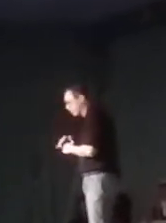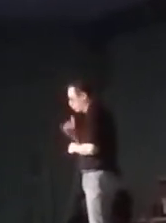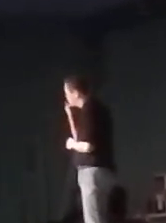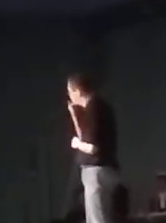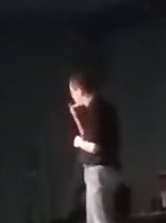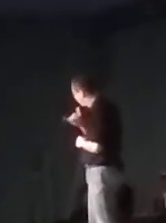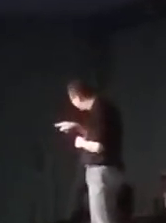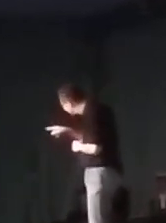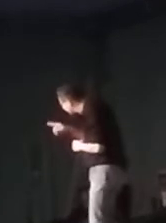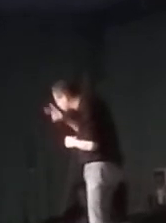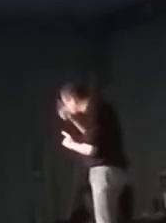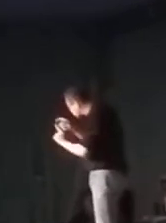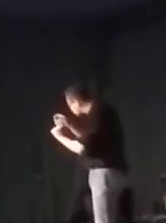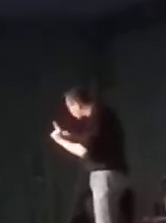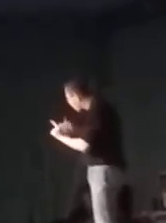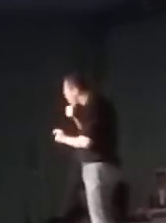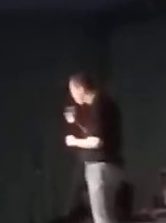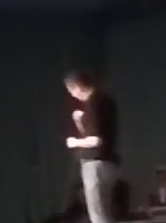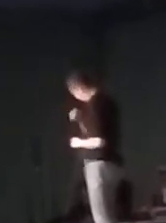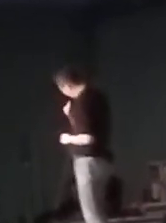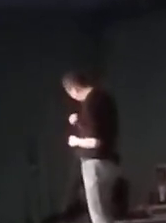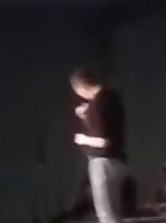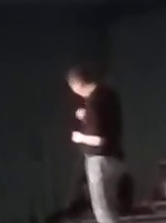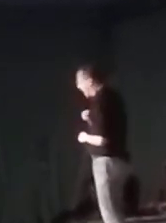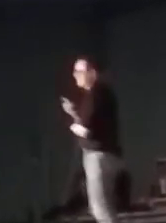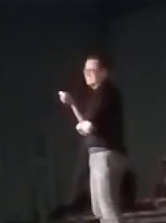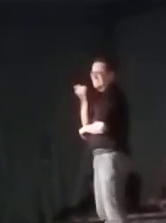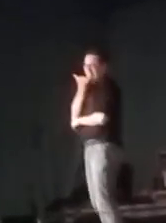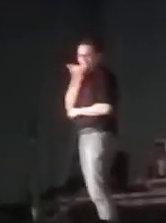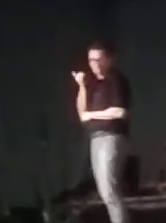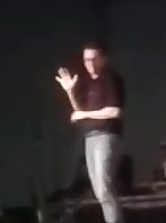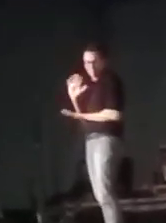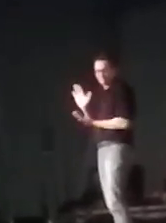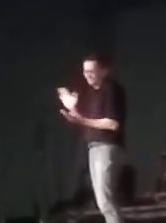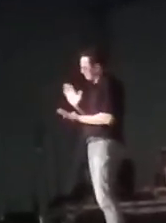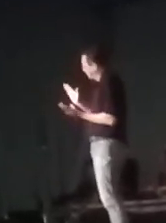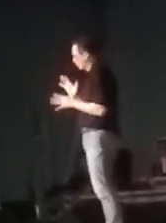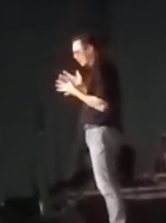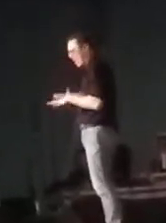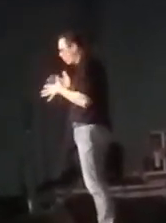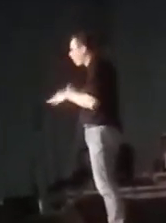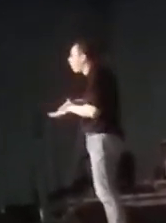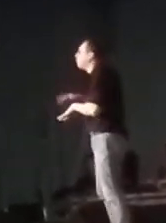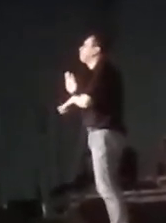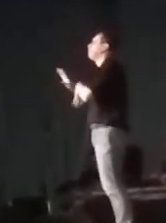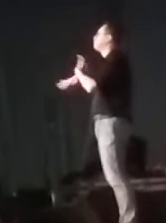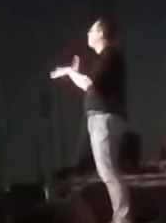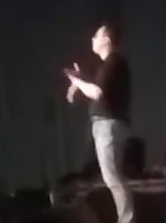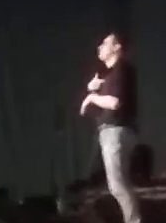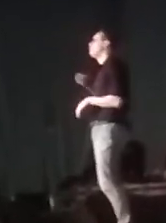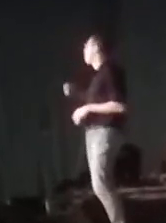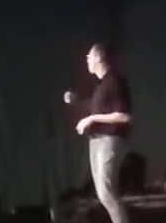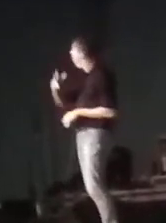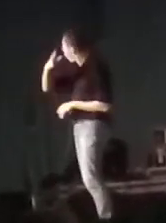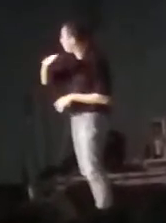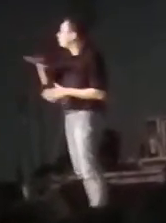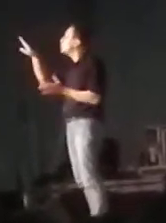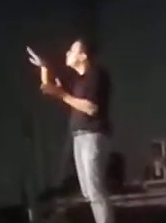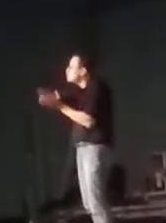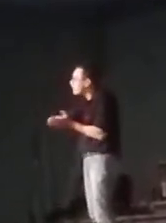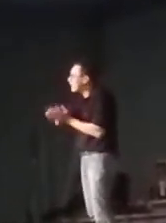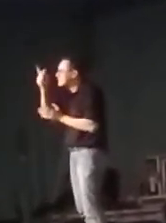hein? Pelo amor de Deus, outra delegada. Mas eu não quero escrever e tal. E fui embora. Só que quando eu cheguei em São Paulo,